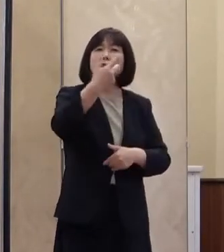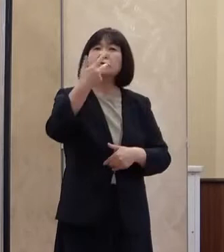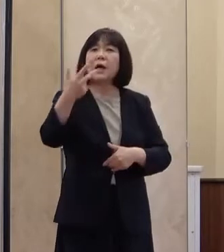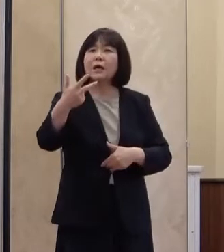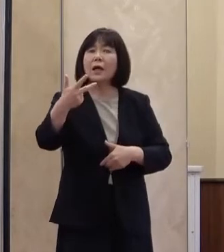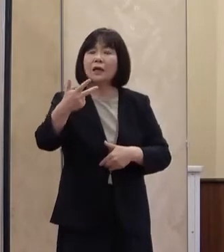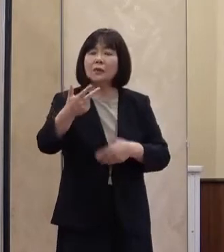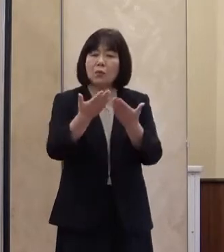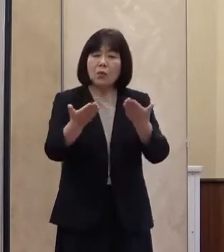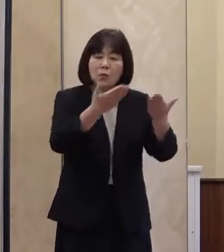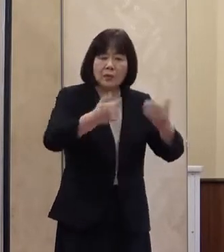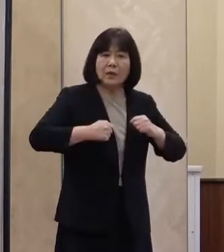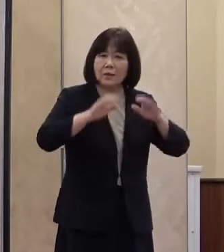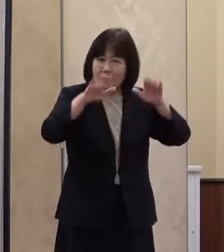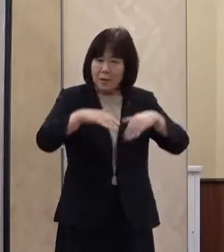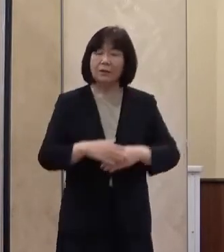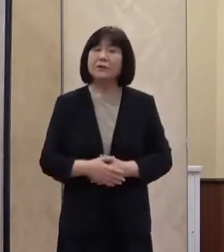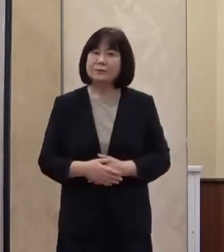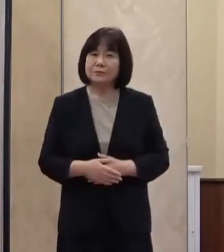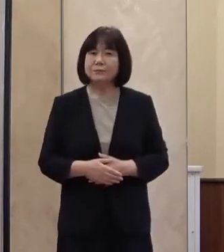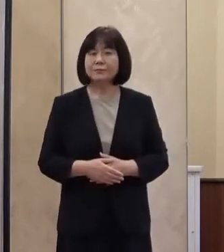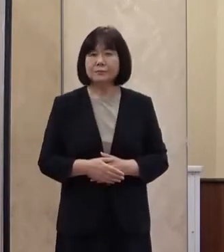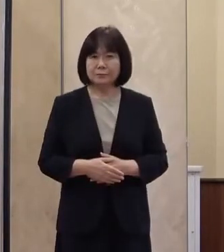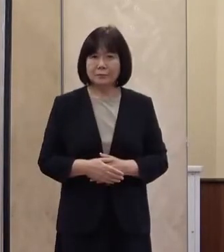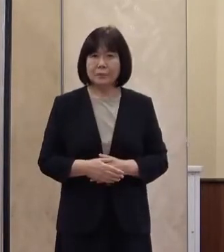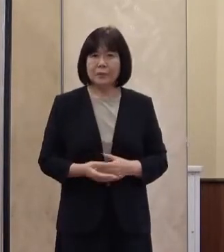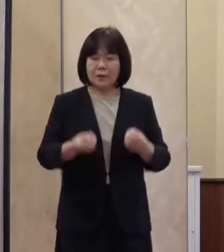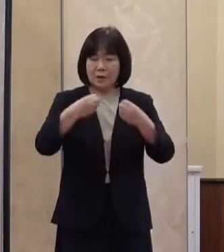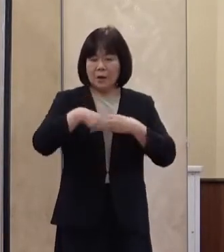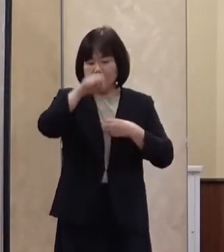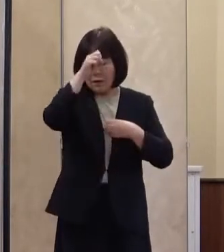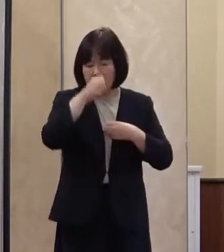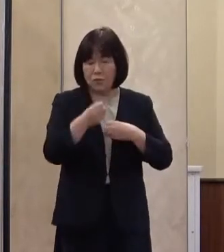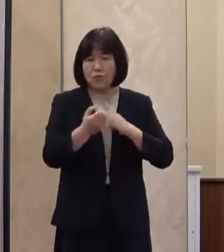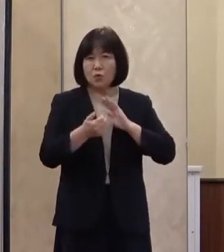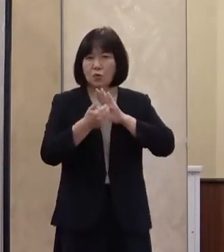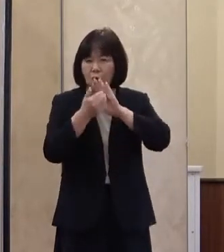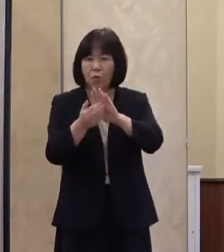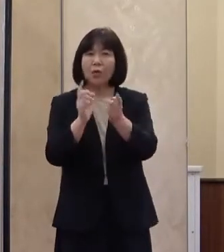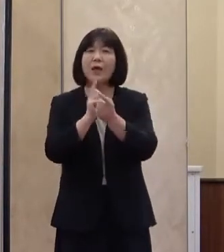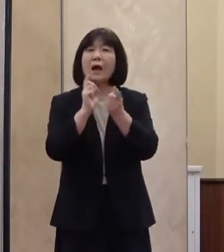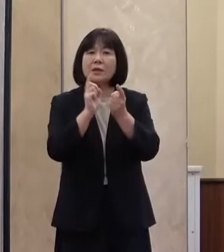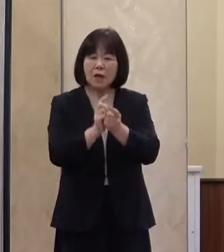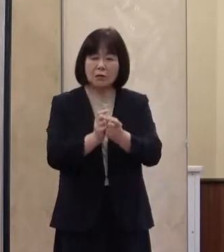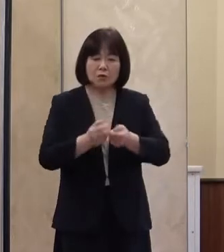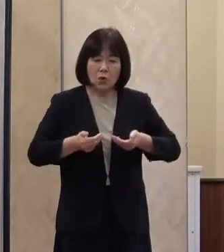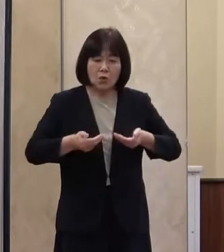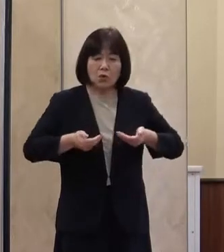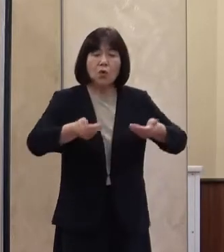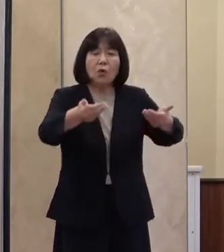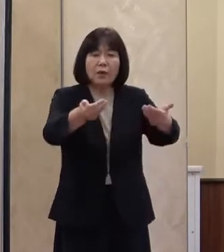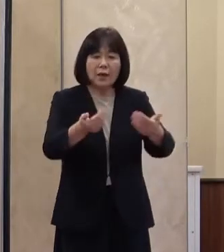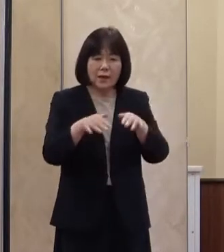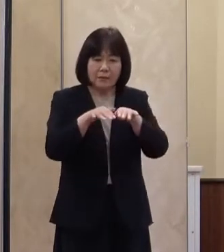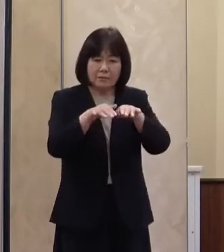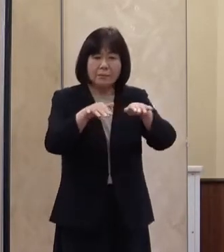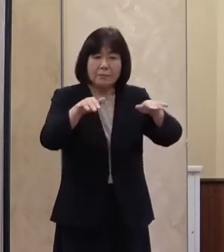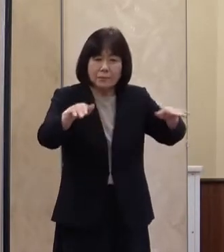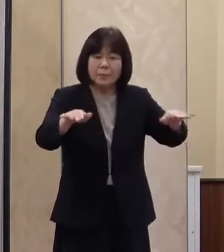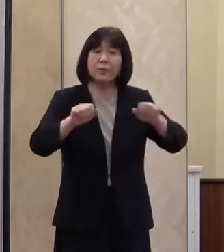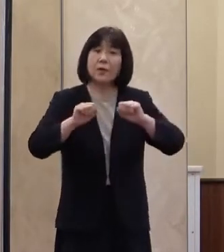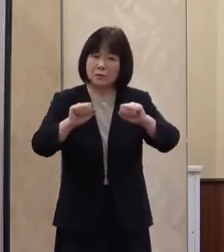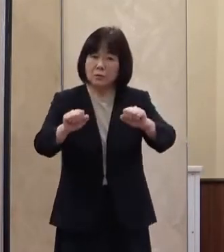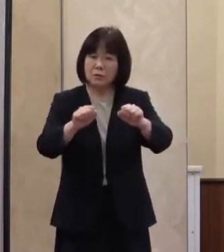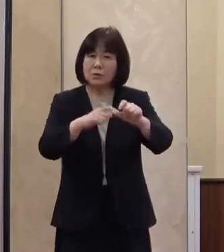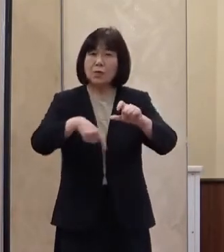きました。そして感染症対策をまず商店街の中に浸透させて、感染症対策を商店街できっちりやっ、その上で